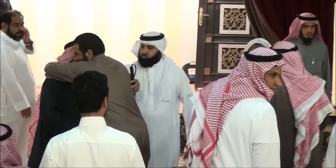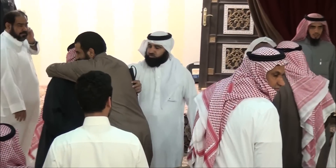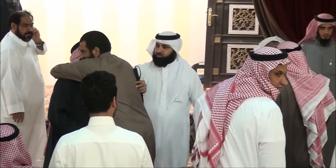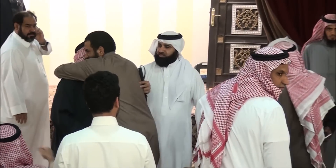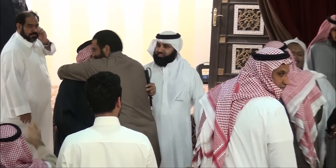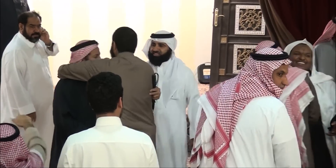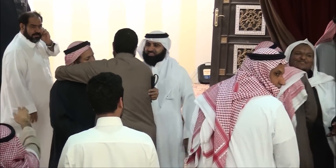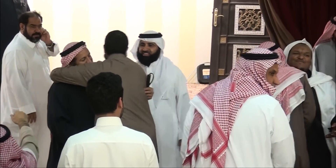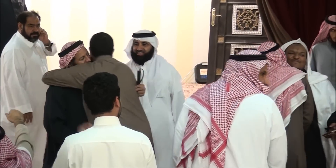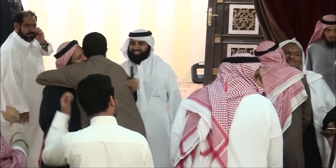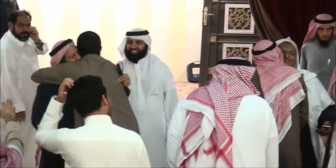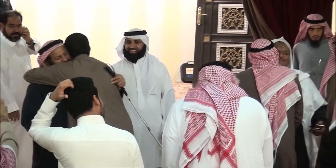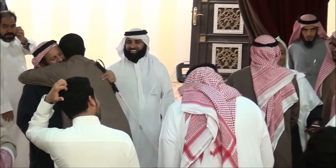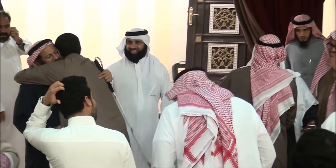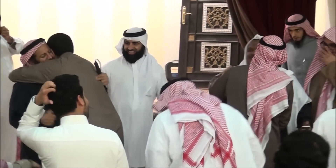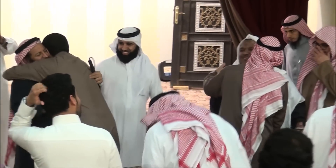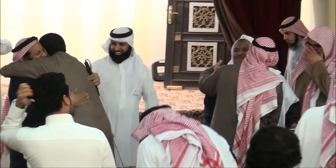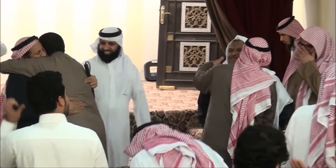هذا